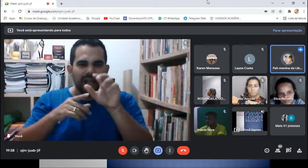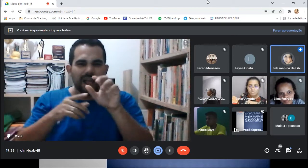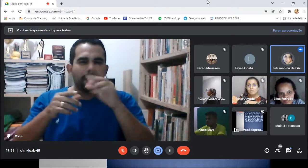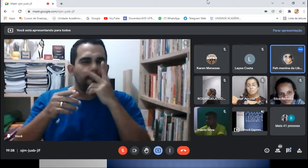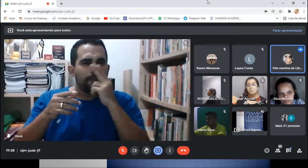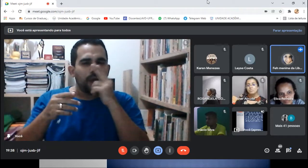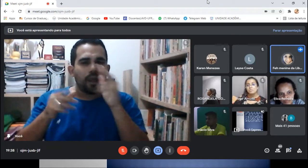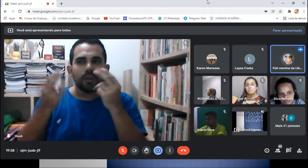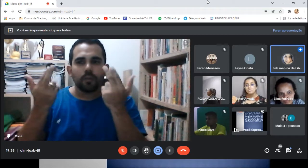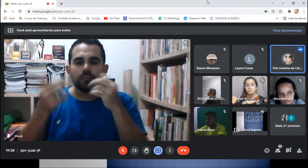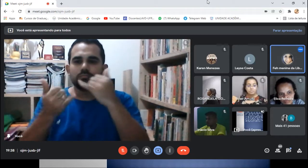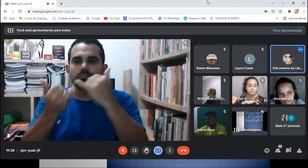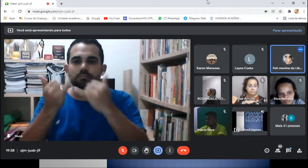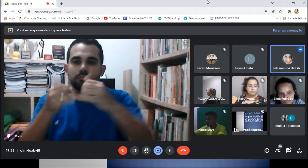dentro de sistemas.